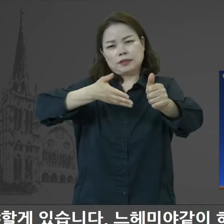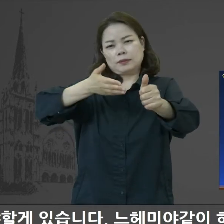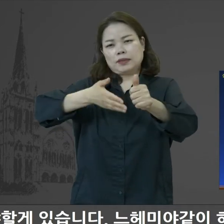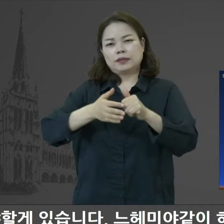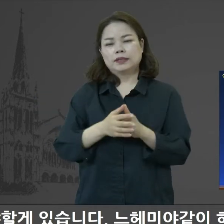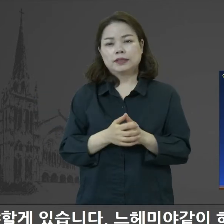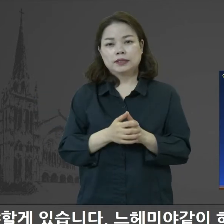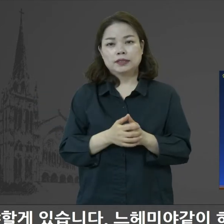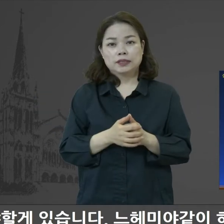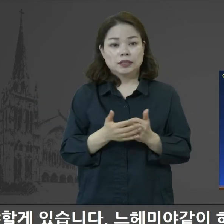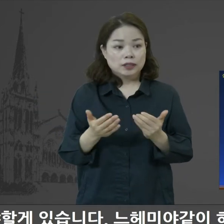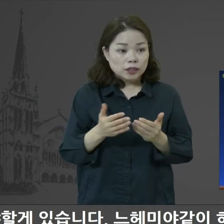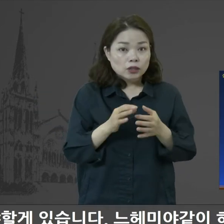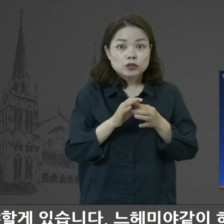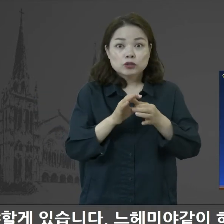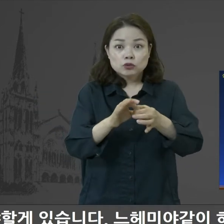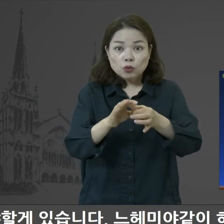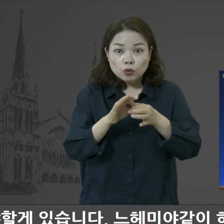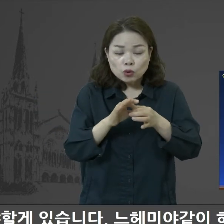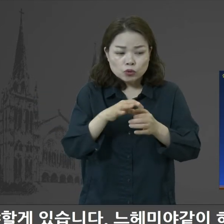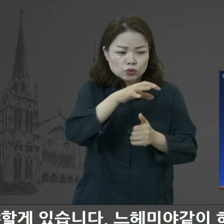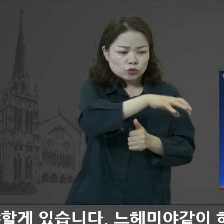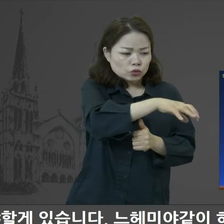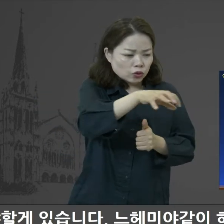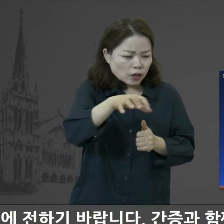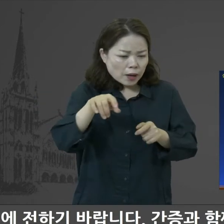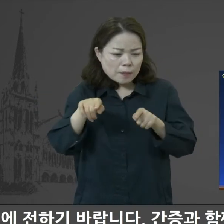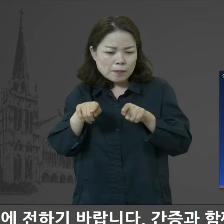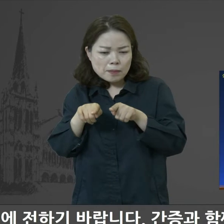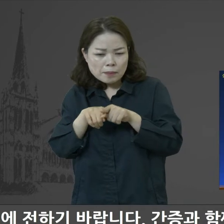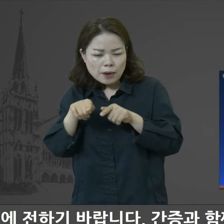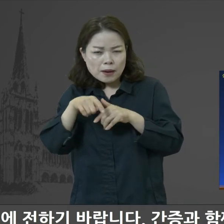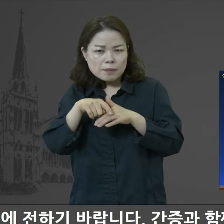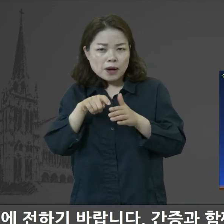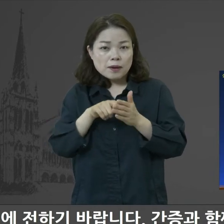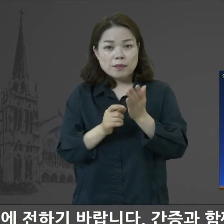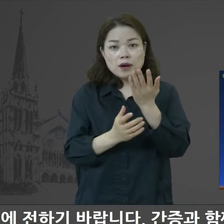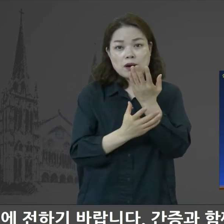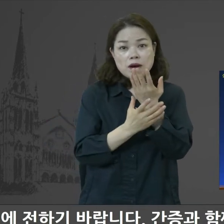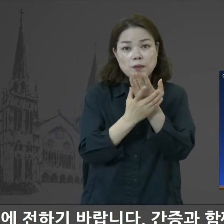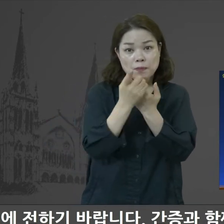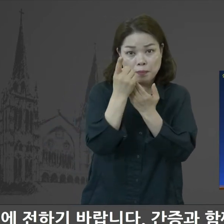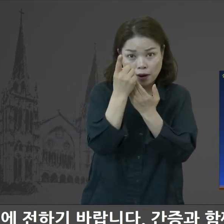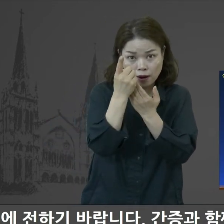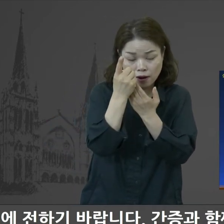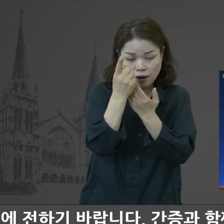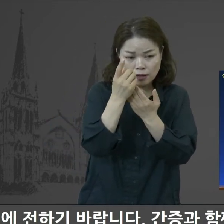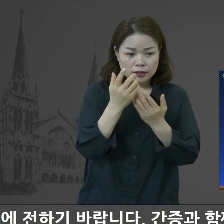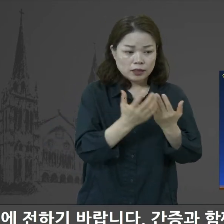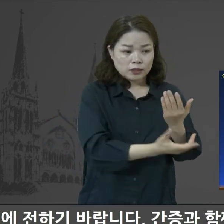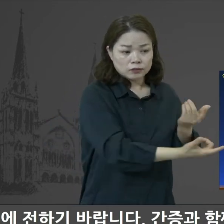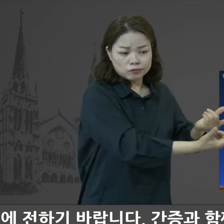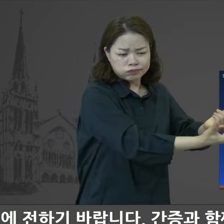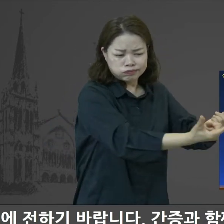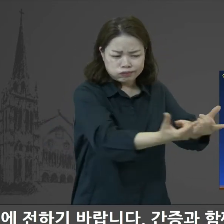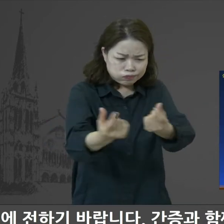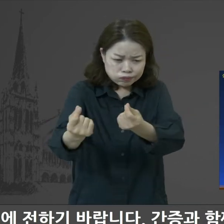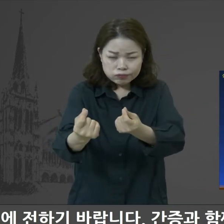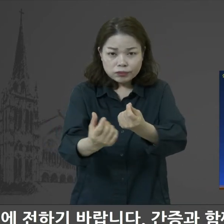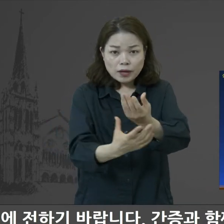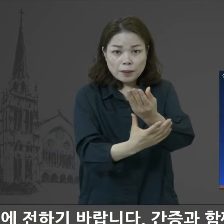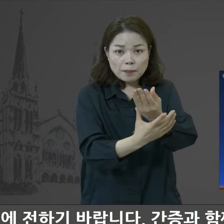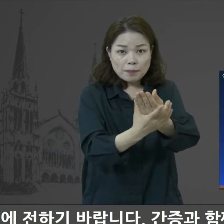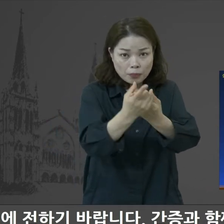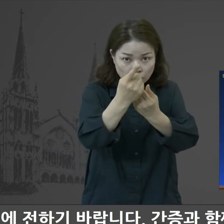바랍니다. 그러한 일들을 통해서 주변의 동역자들의 마음이 하나하나가 되고 일제히 일어나서